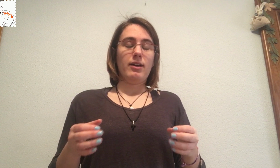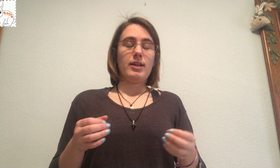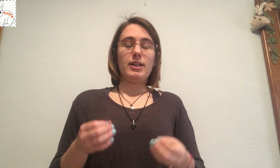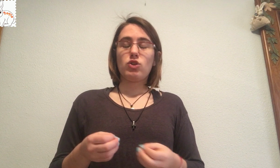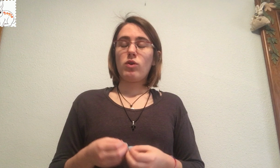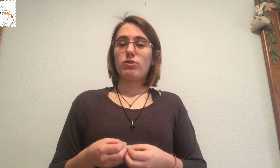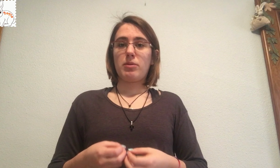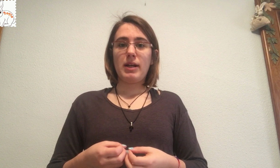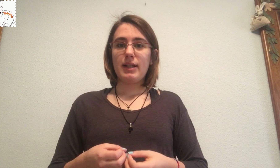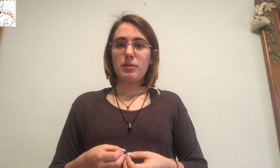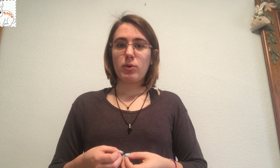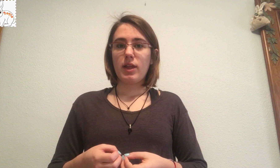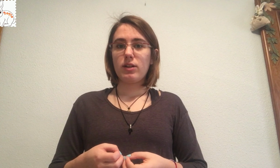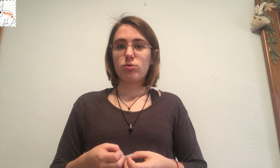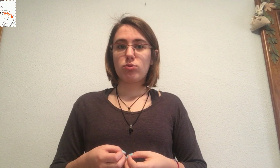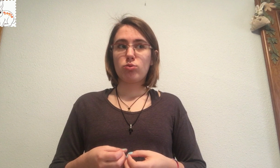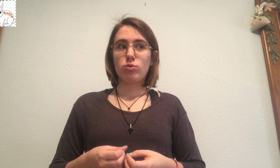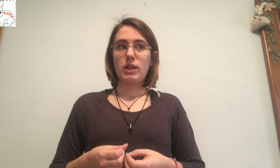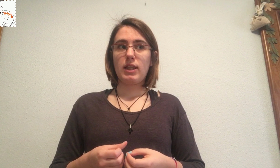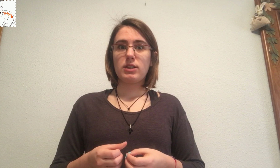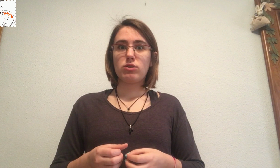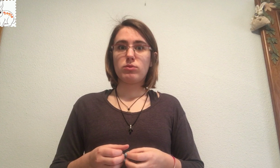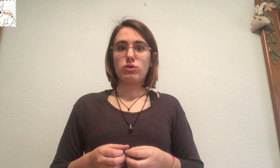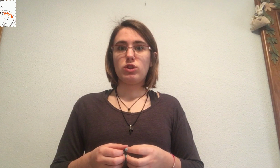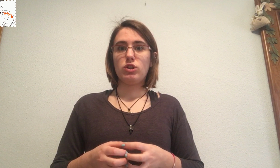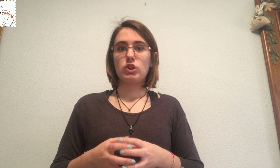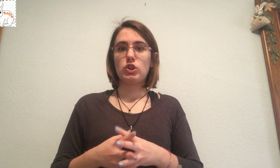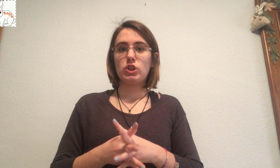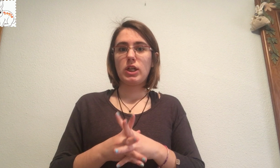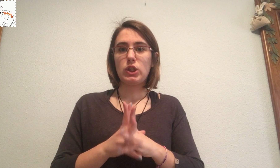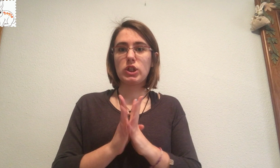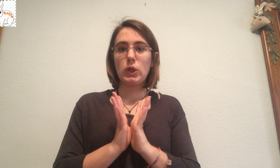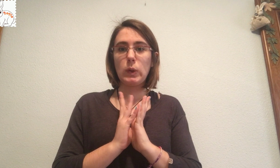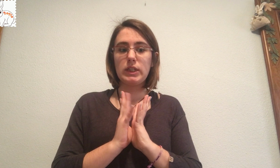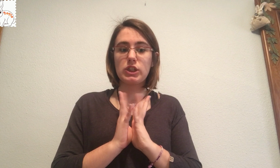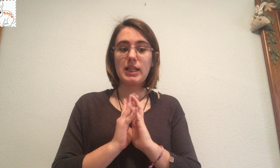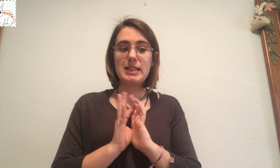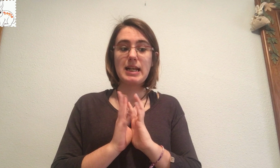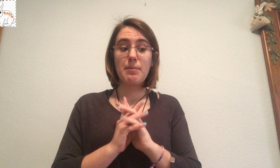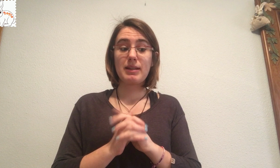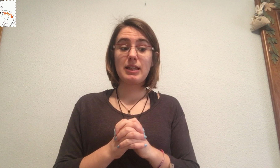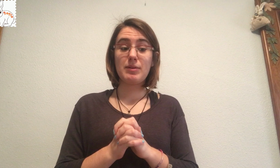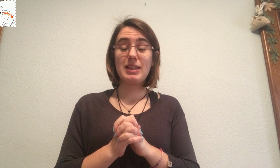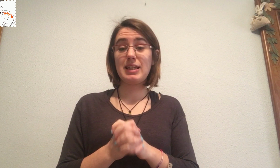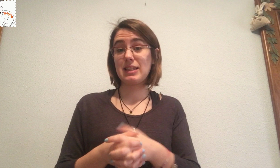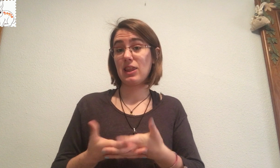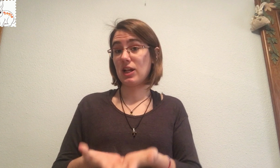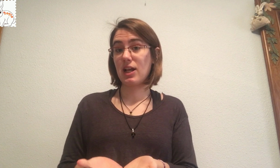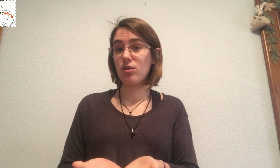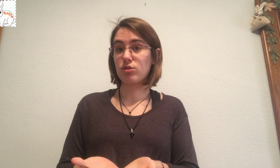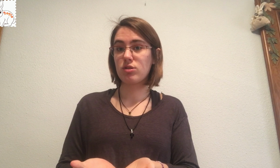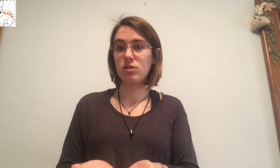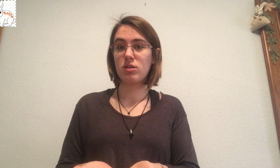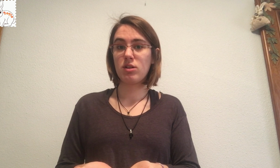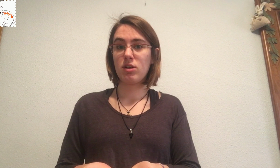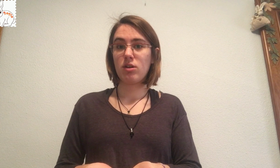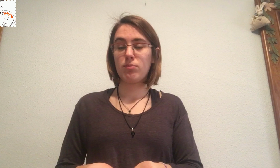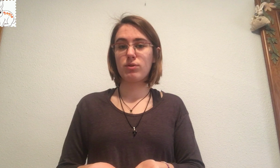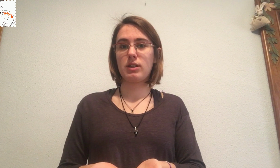Eso cuando termina la temporada Tú te quedas como Dios Que los cinco años de isla Prácticamente ya están cerrados Porque